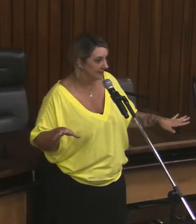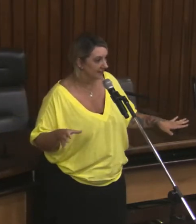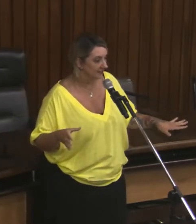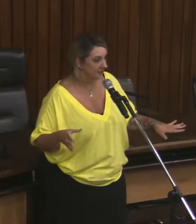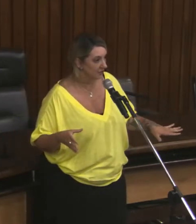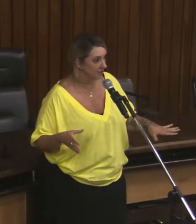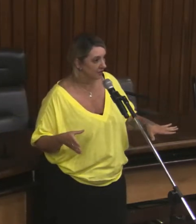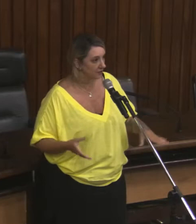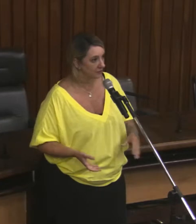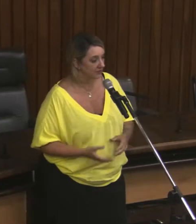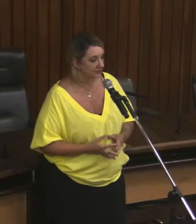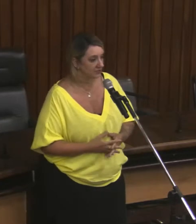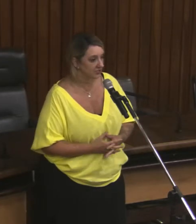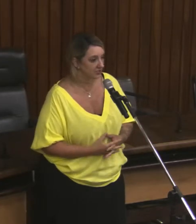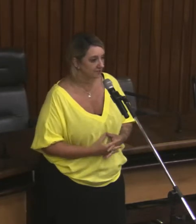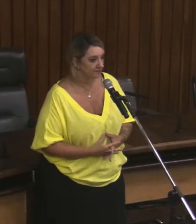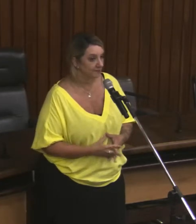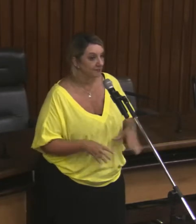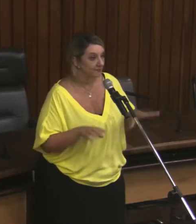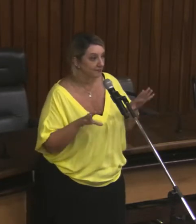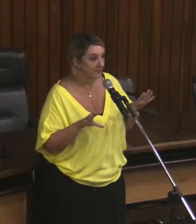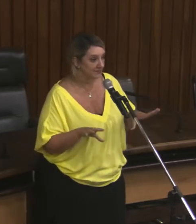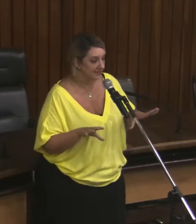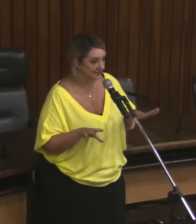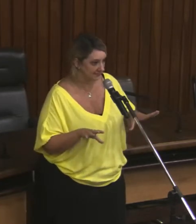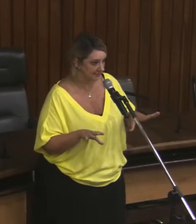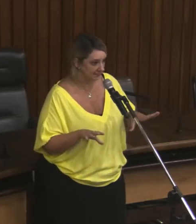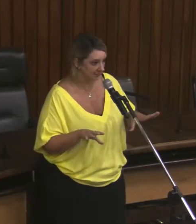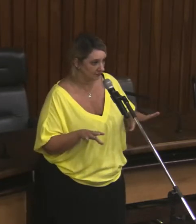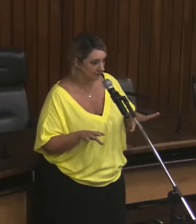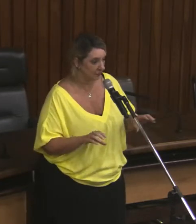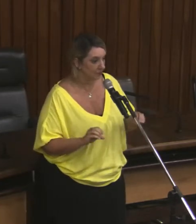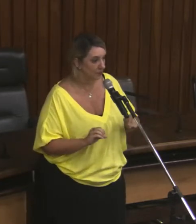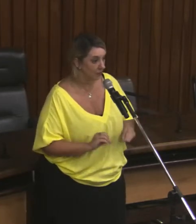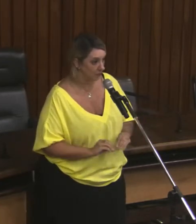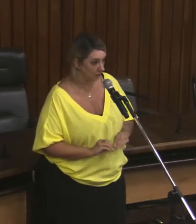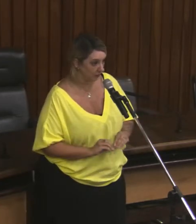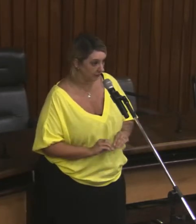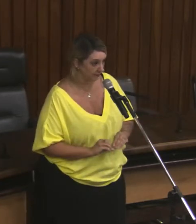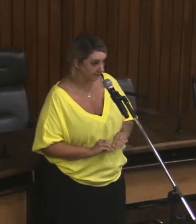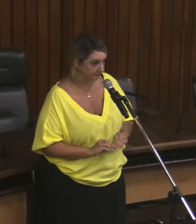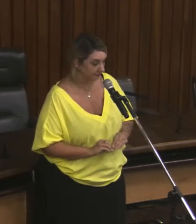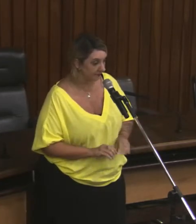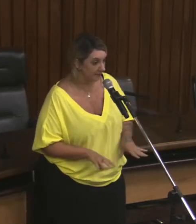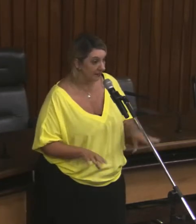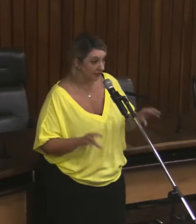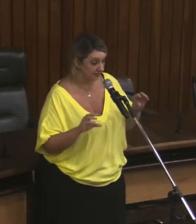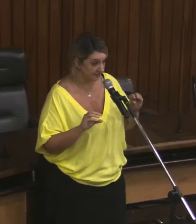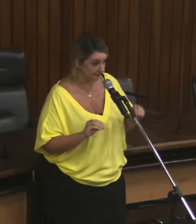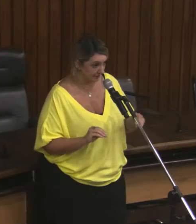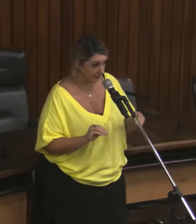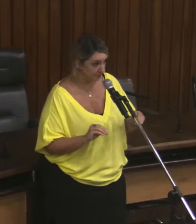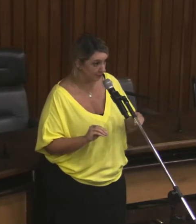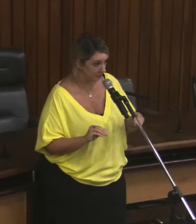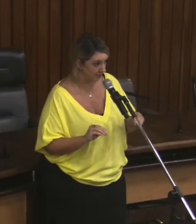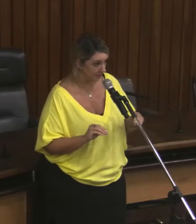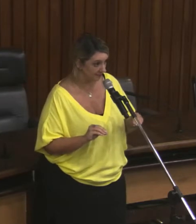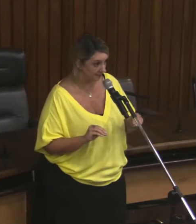Então, agora é o momento da gente prestar atenção com o olho. É a hora que você fecha a boca